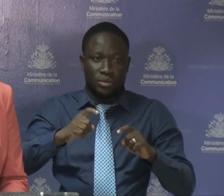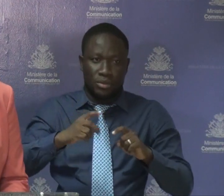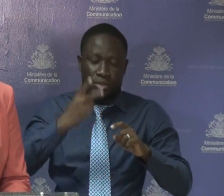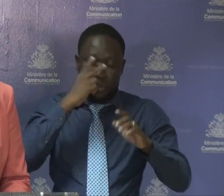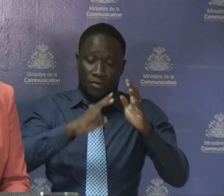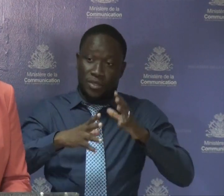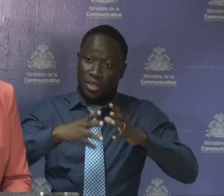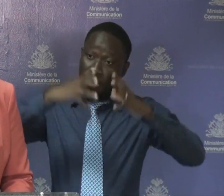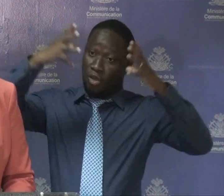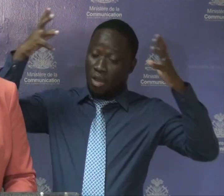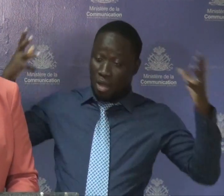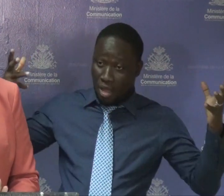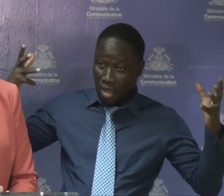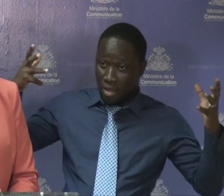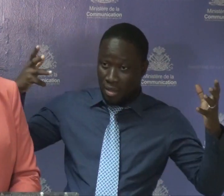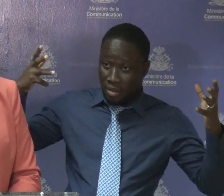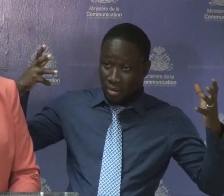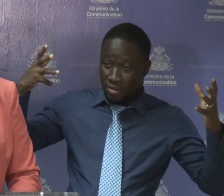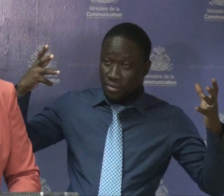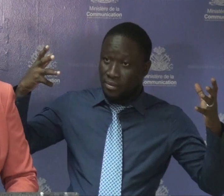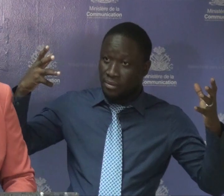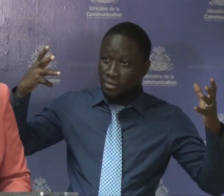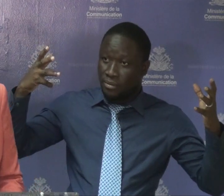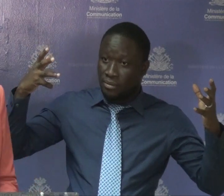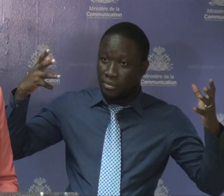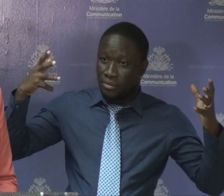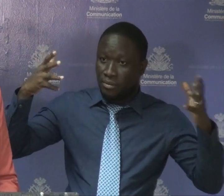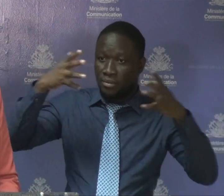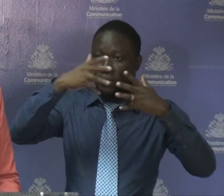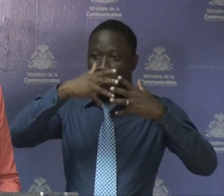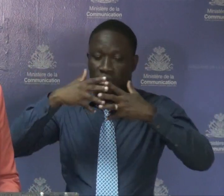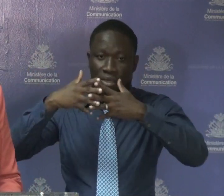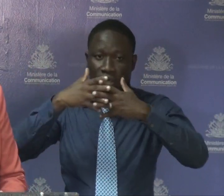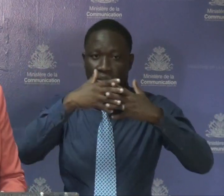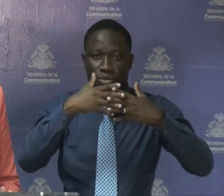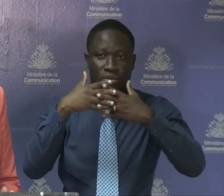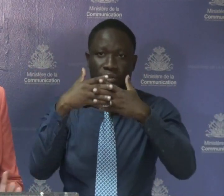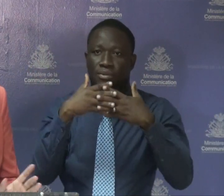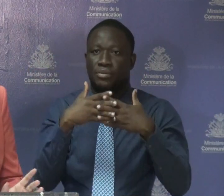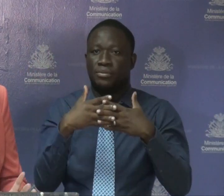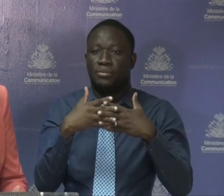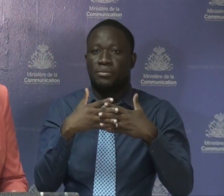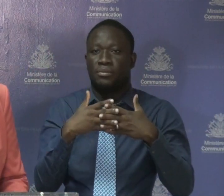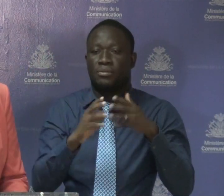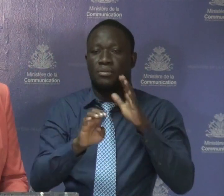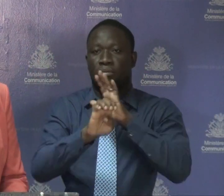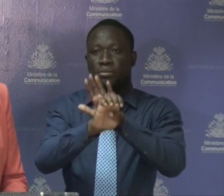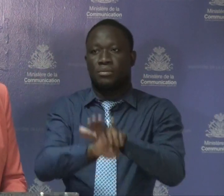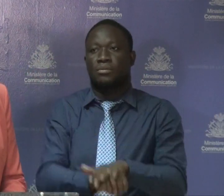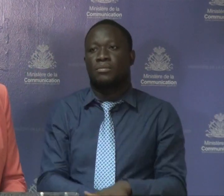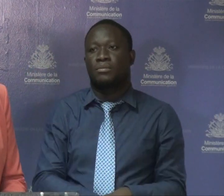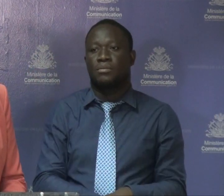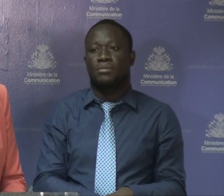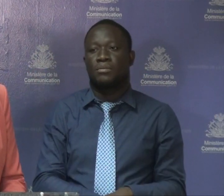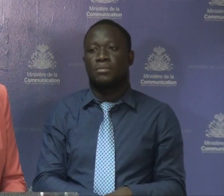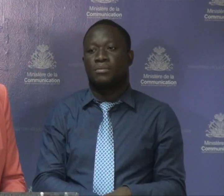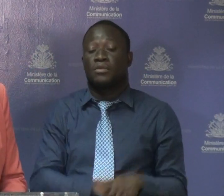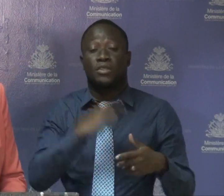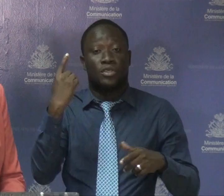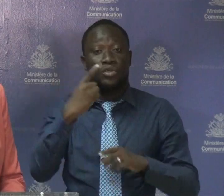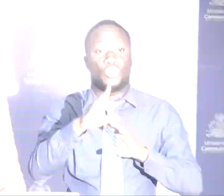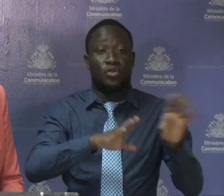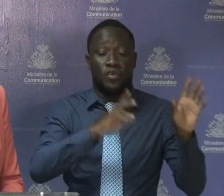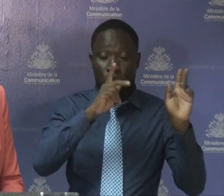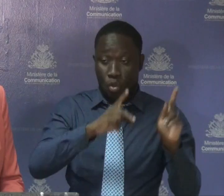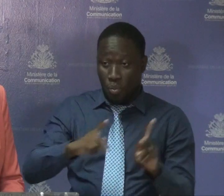viser le meilleur. États-Unis par exemple. États-Unis, on regarde que États-Unis lui-même n'est toujours fait